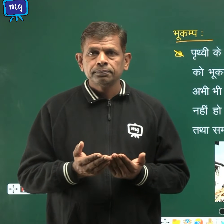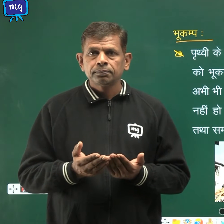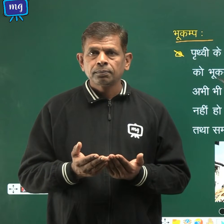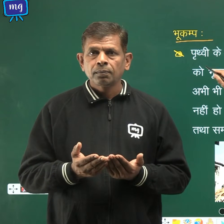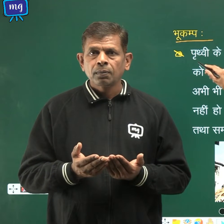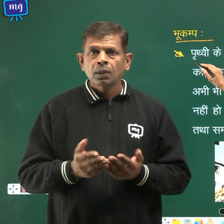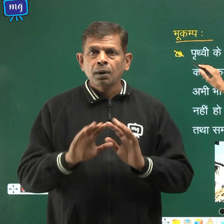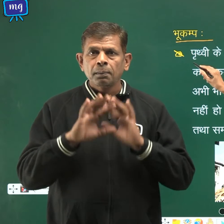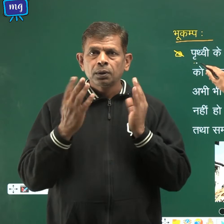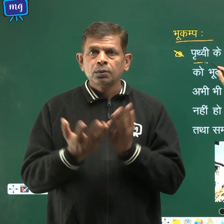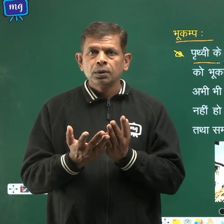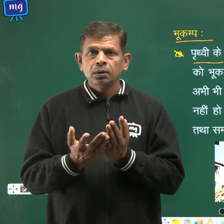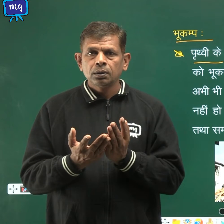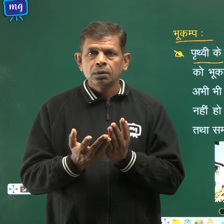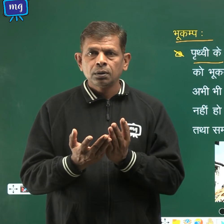पृथ्वी के